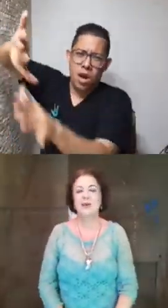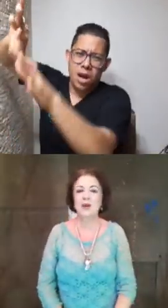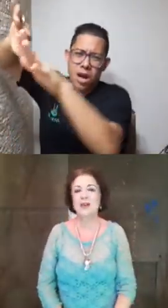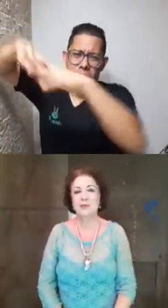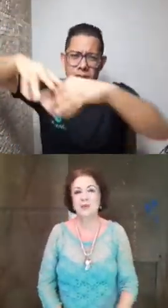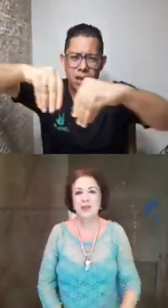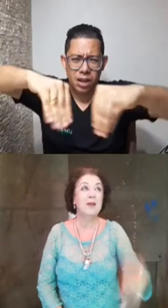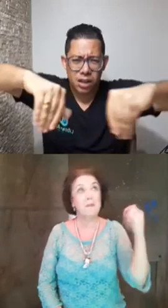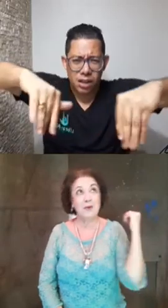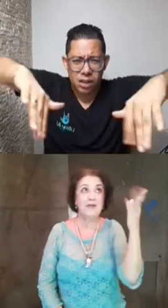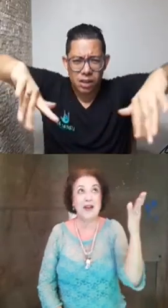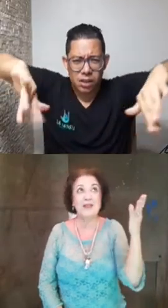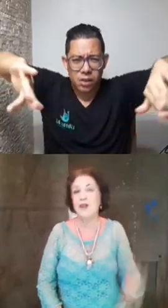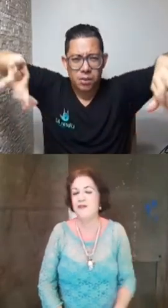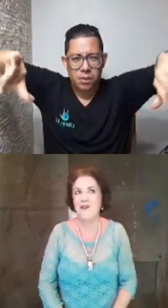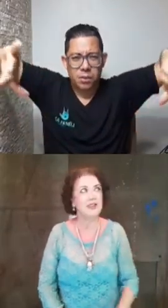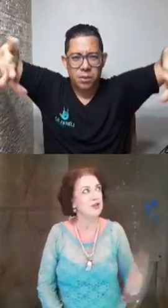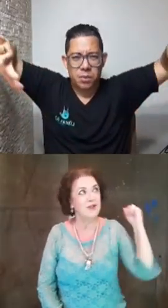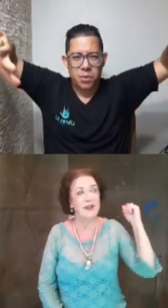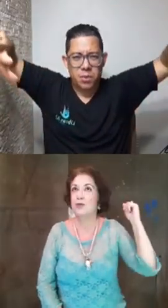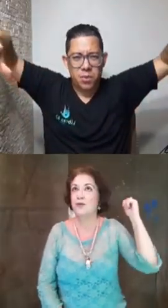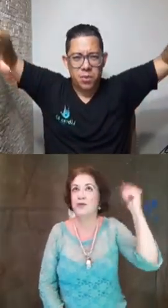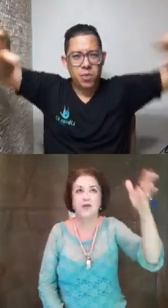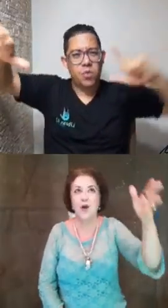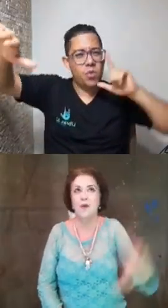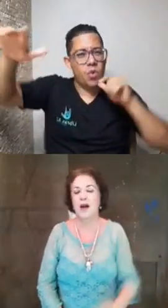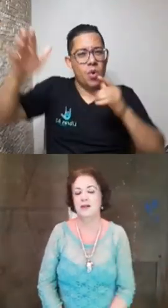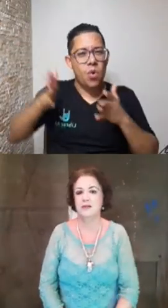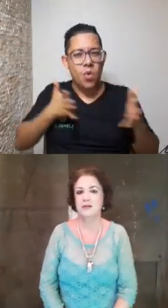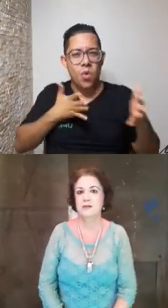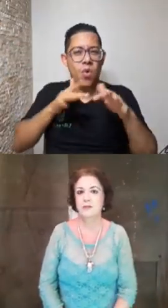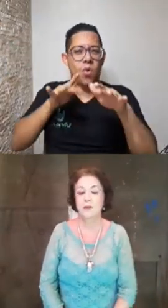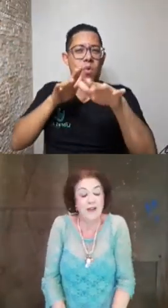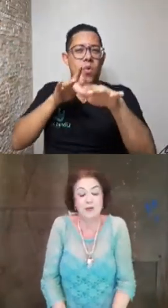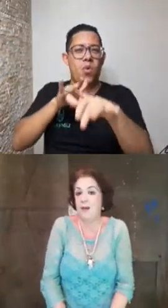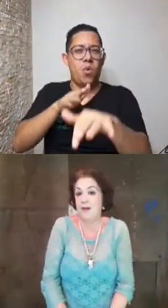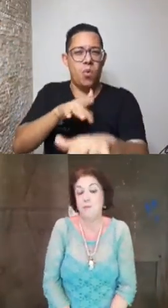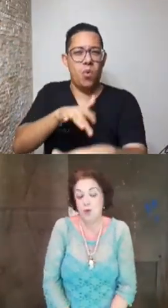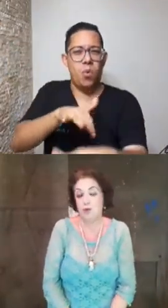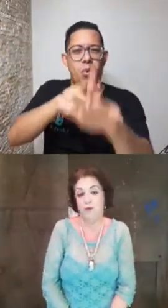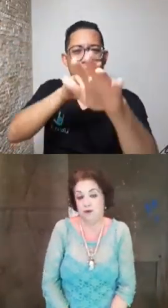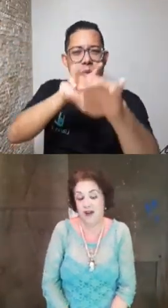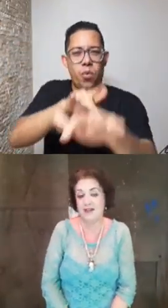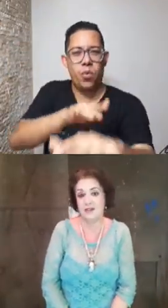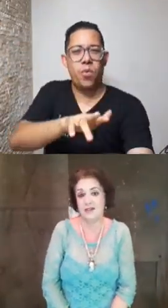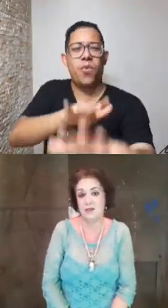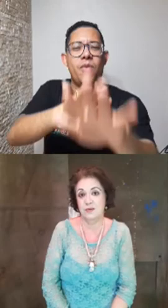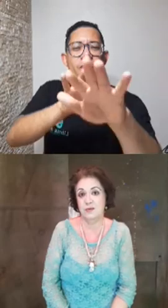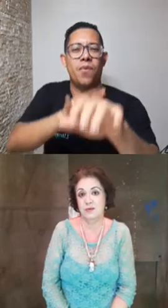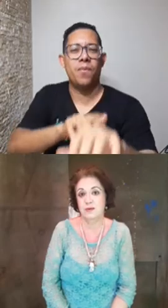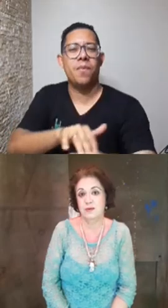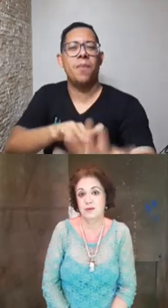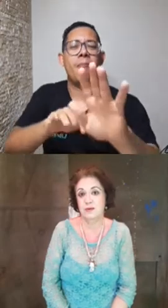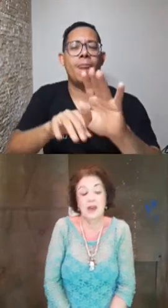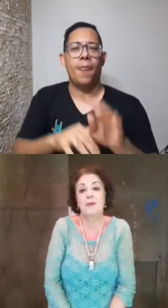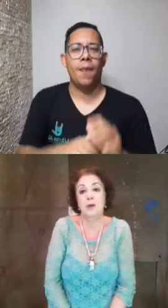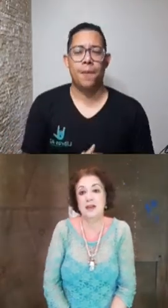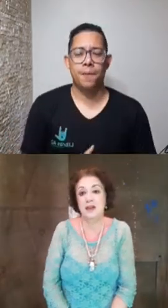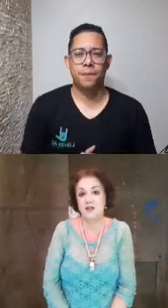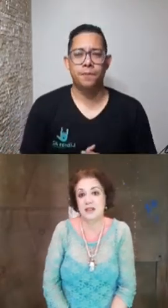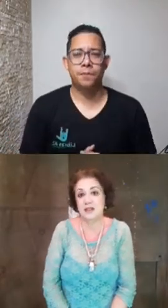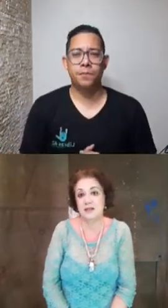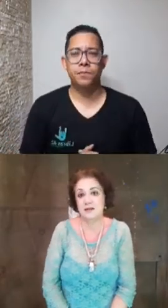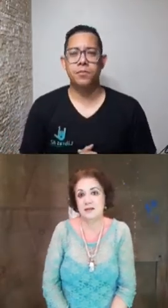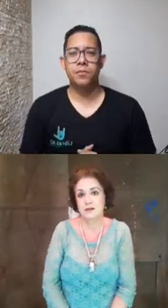O rio respondeu que para o vento é fácil, o vento voa. O vento é muito fácil. O que ele